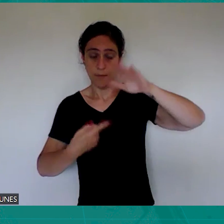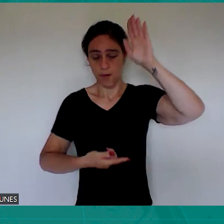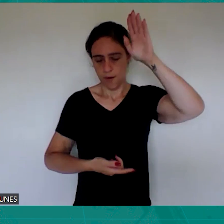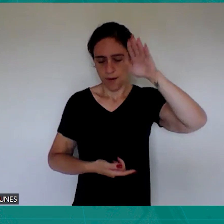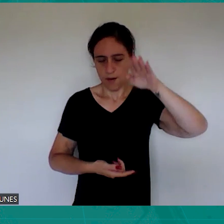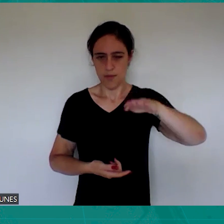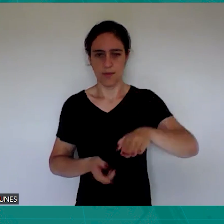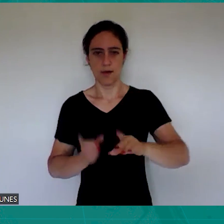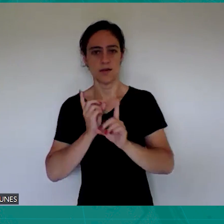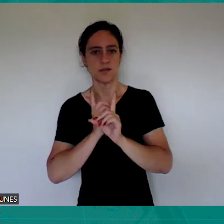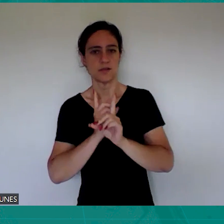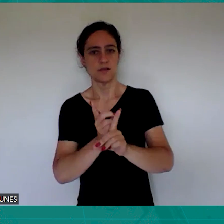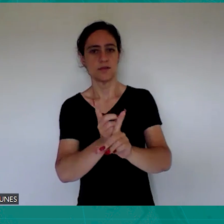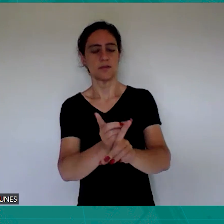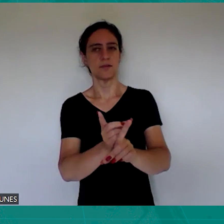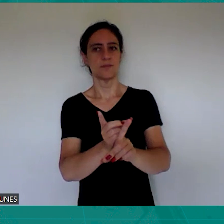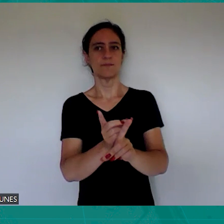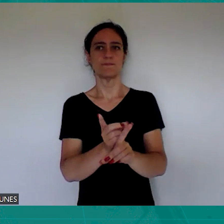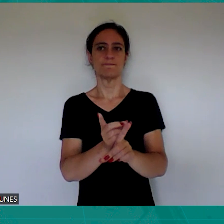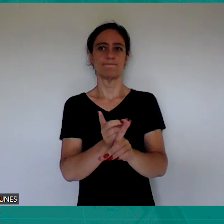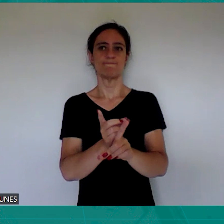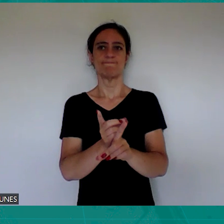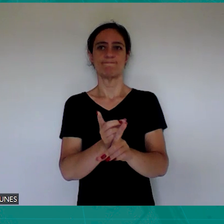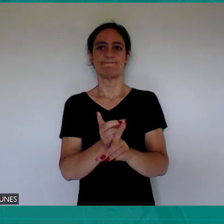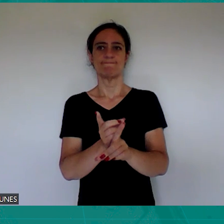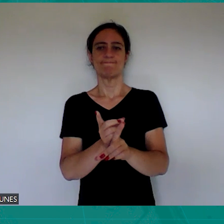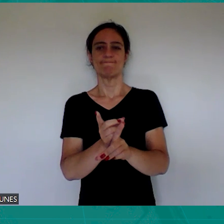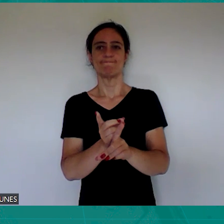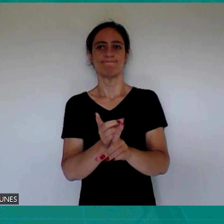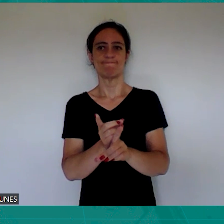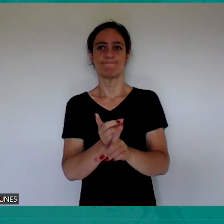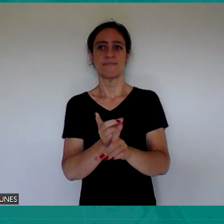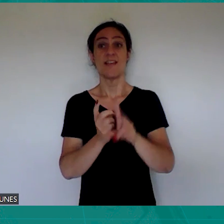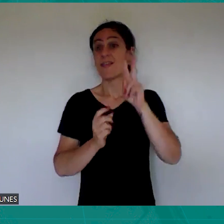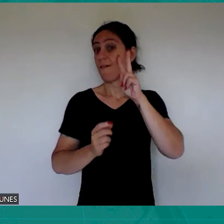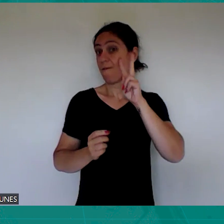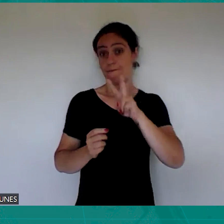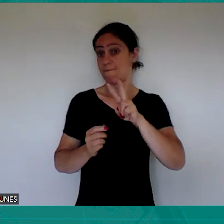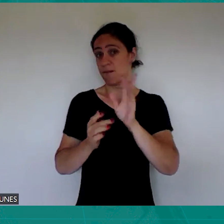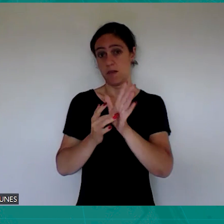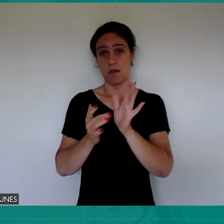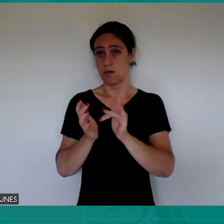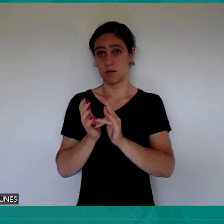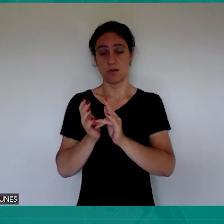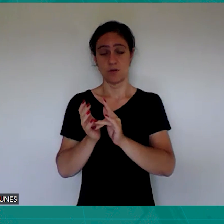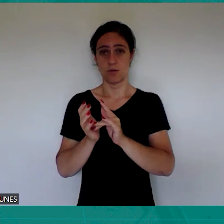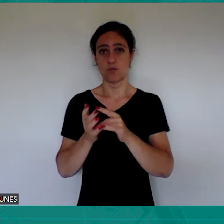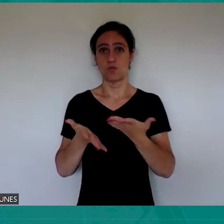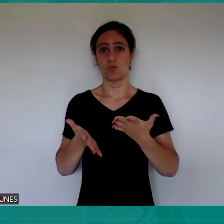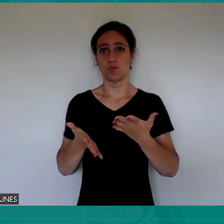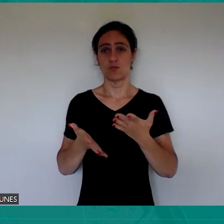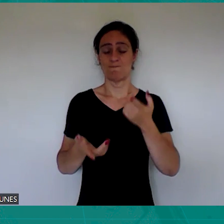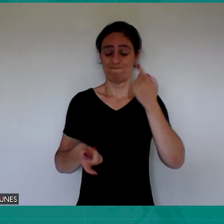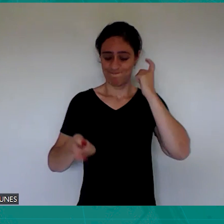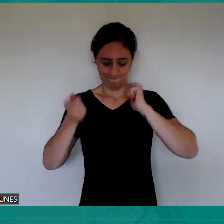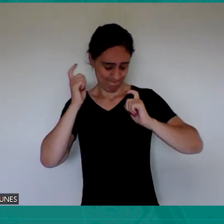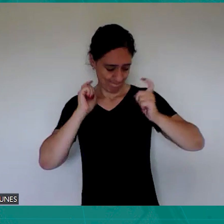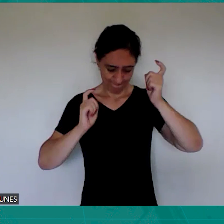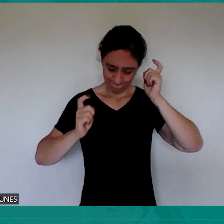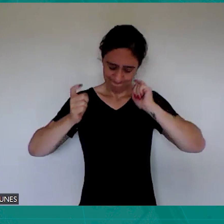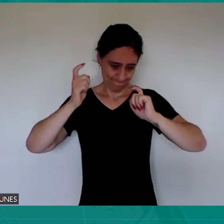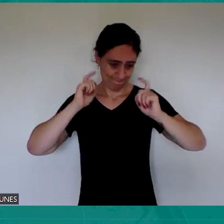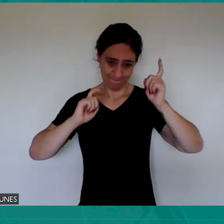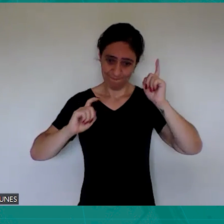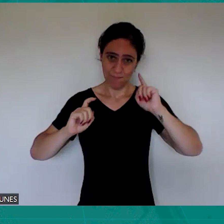discípulos perderam a presença física do Senhor Jesus, estavam ali preocupados, trancaram